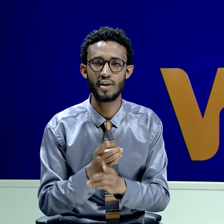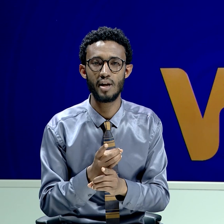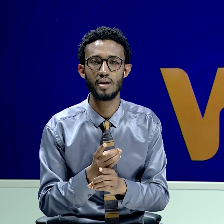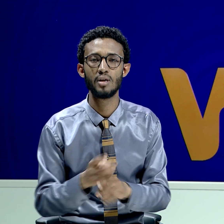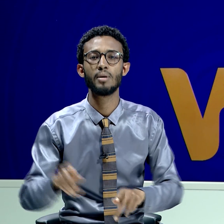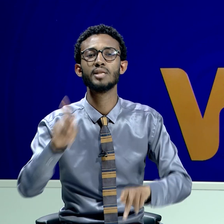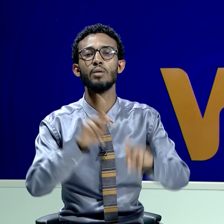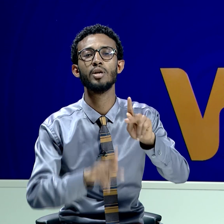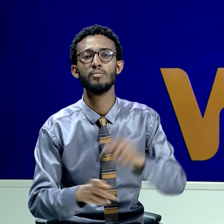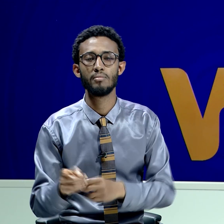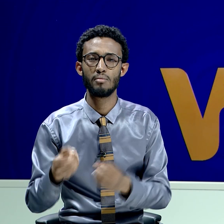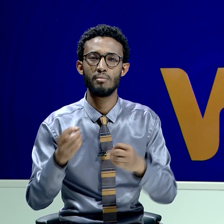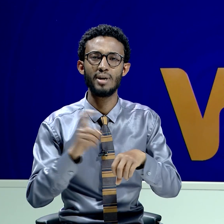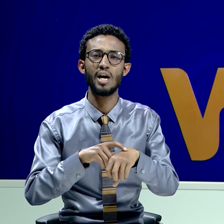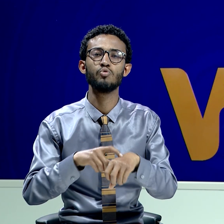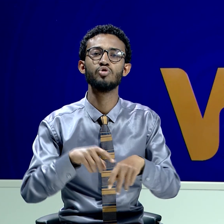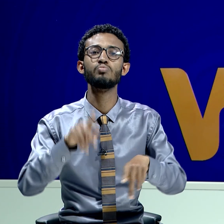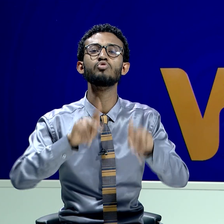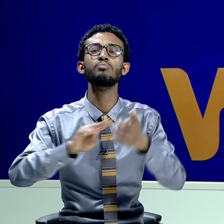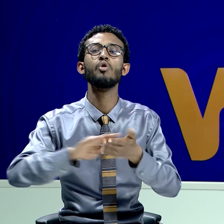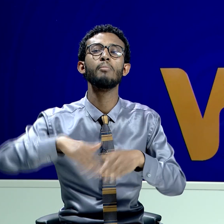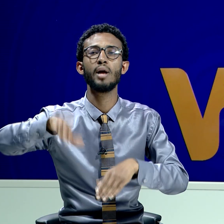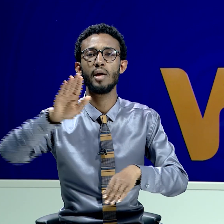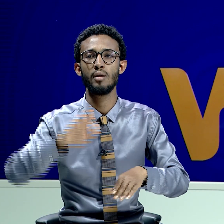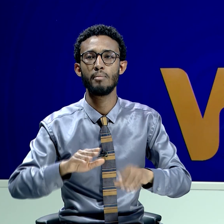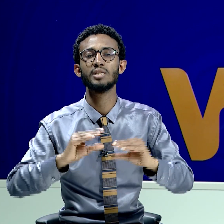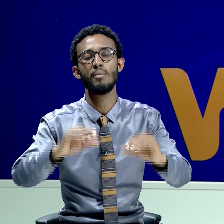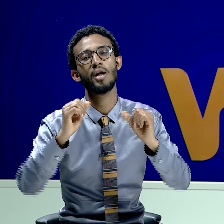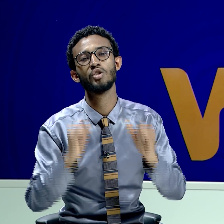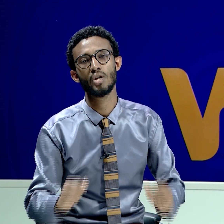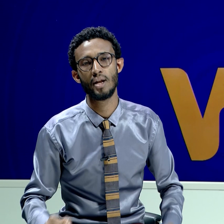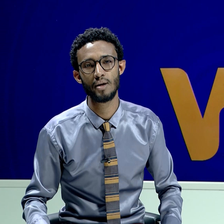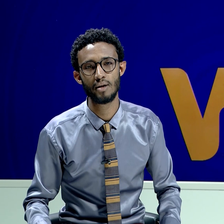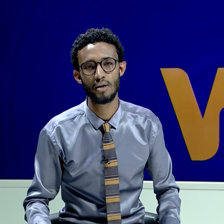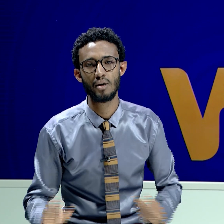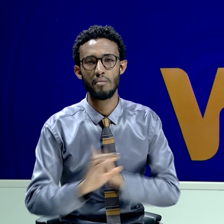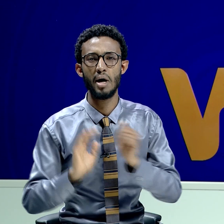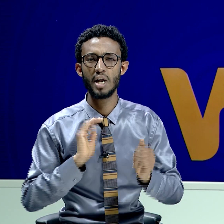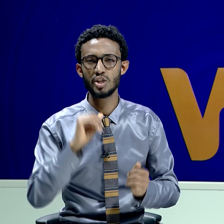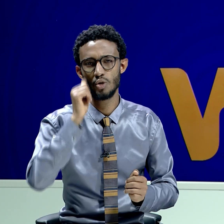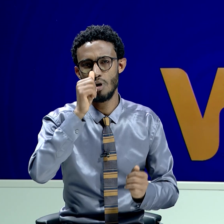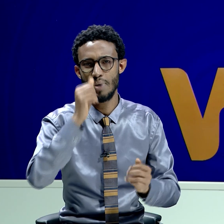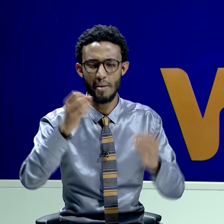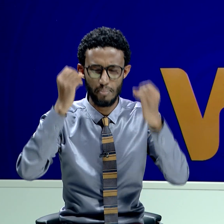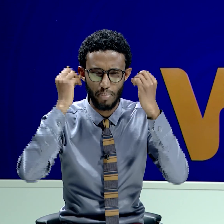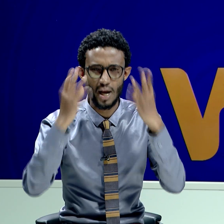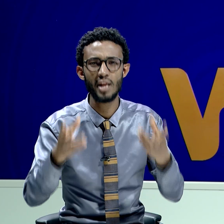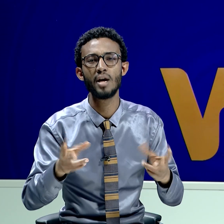ይፈጥራል። ለተሰብን በሳውስ ብዙ ሚሊዮን በላይ ማስተማር ይችላል። ባግራችን ኢትዮጵያ በርካታ